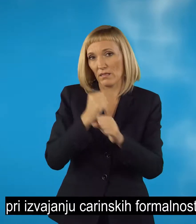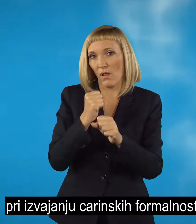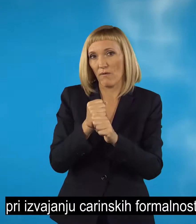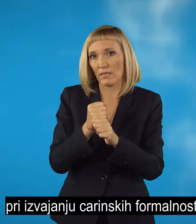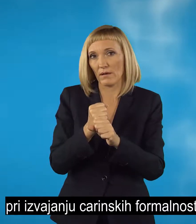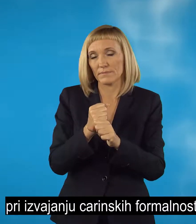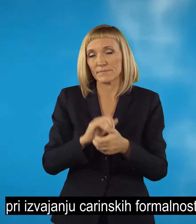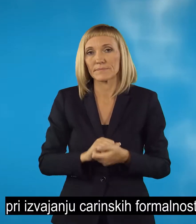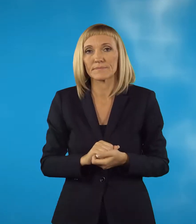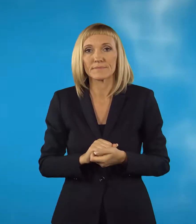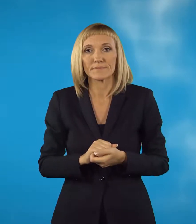formalnosti?